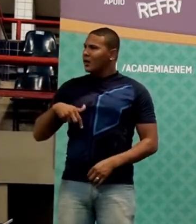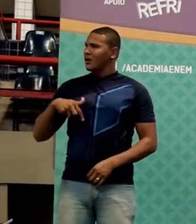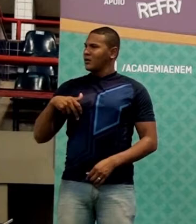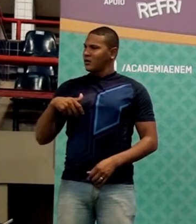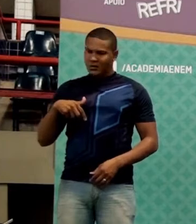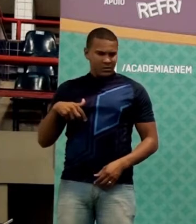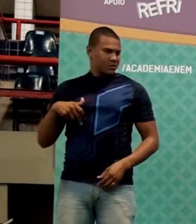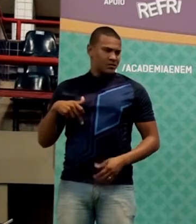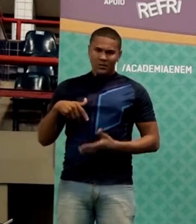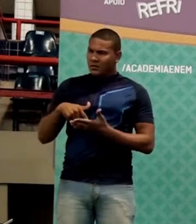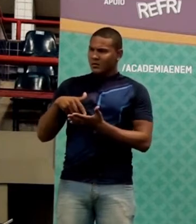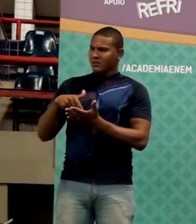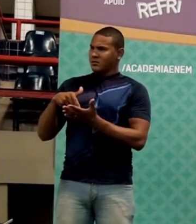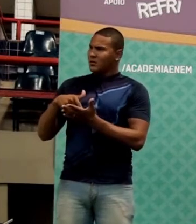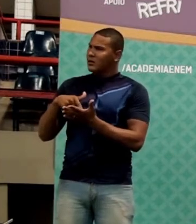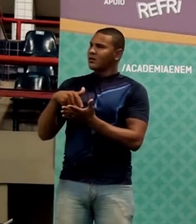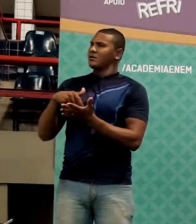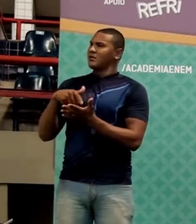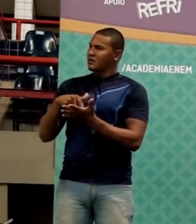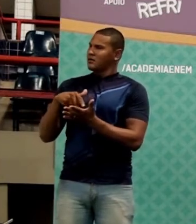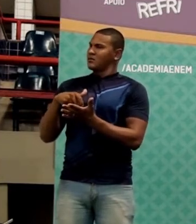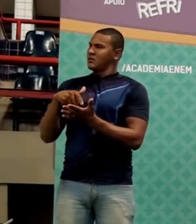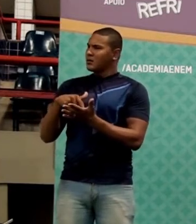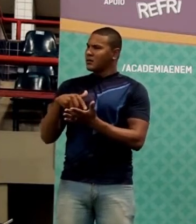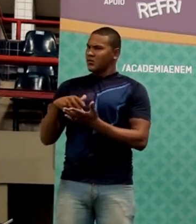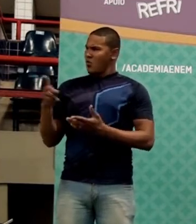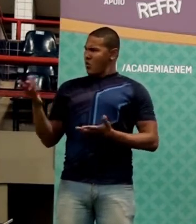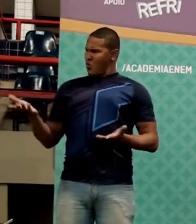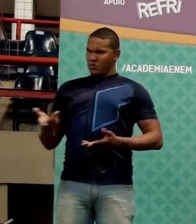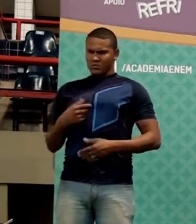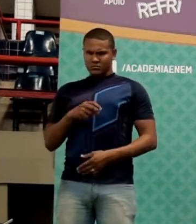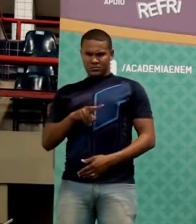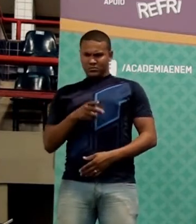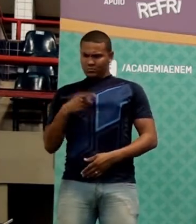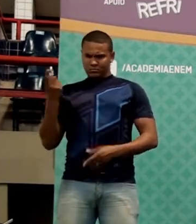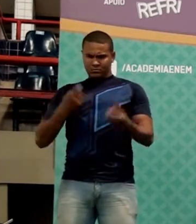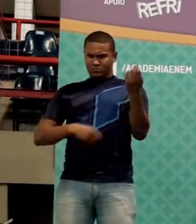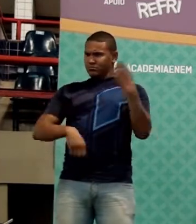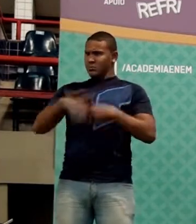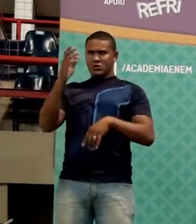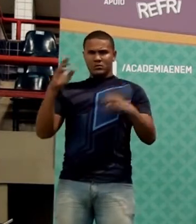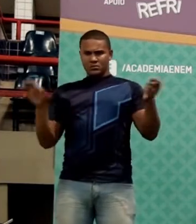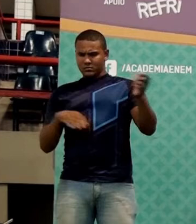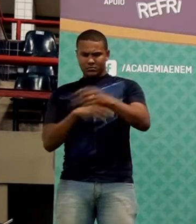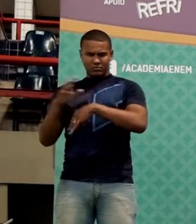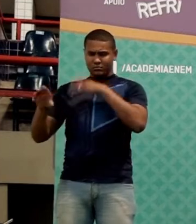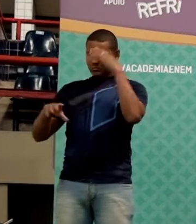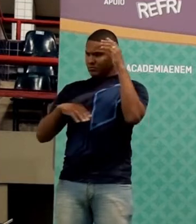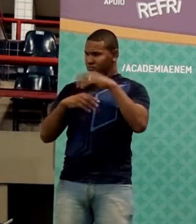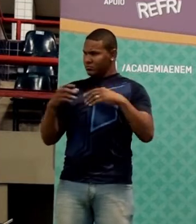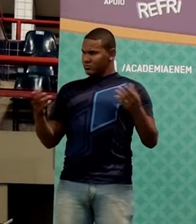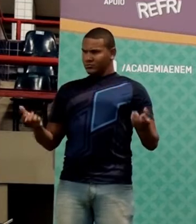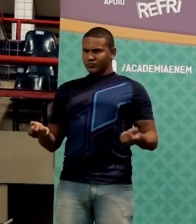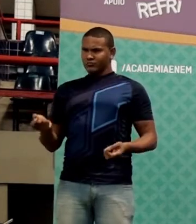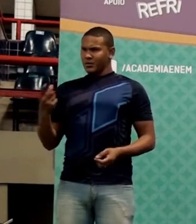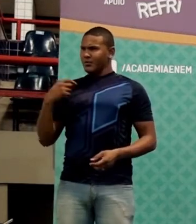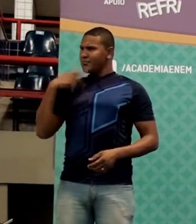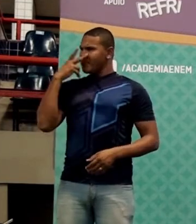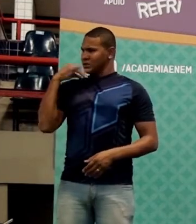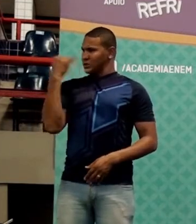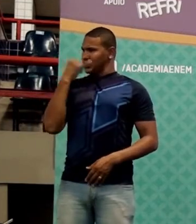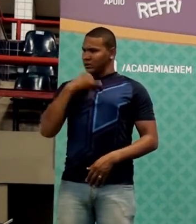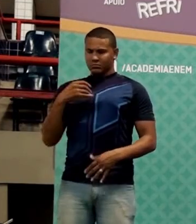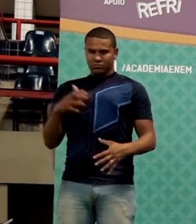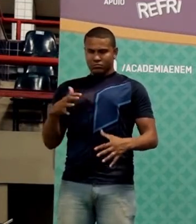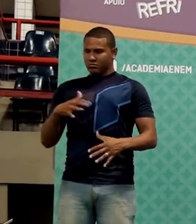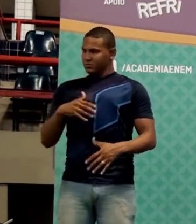era só aquele passinho. Hoje, meu amigo, hoje você rebola tudo, joga tudo, sacode tudo, parece que levou foi um choque, não é não? Se